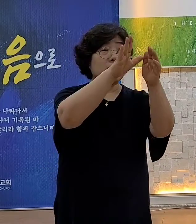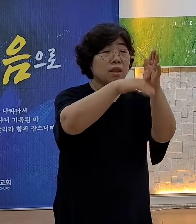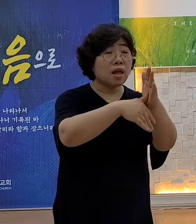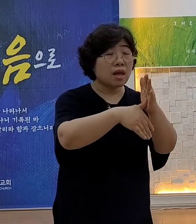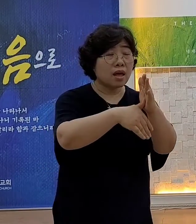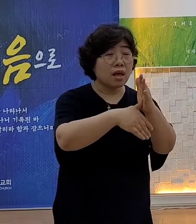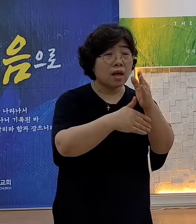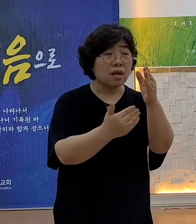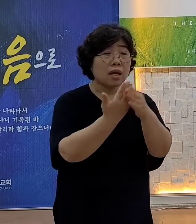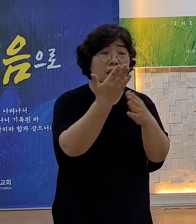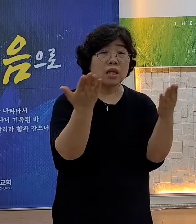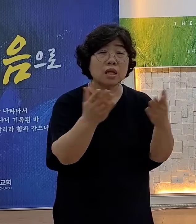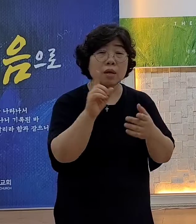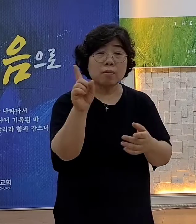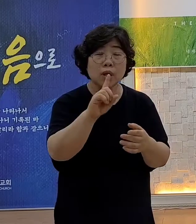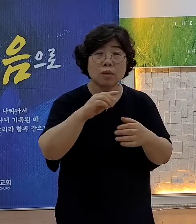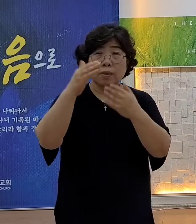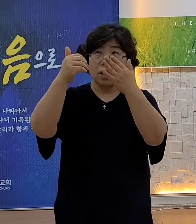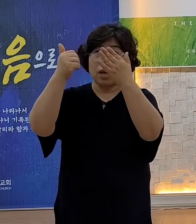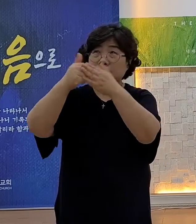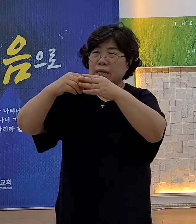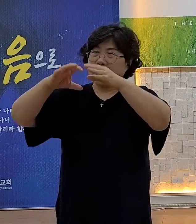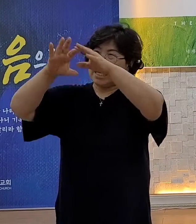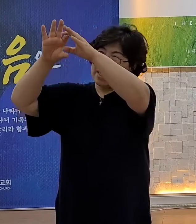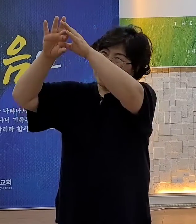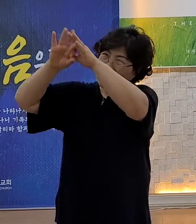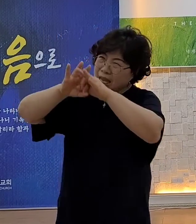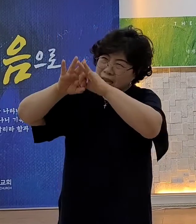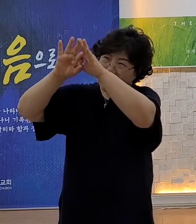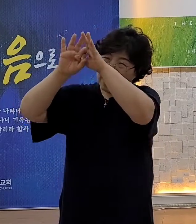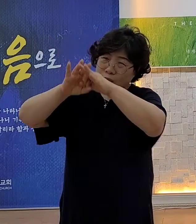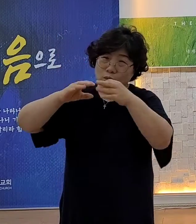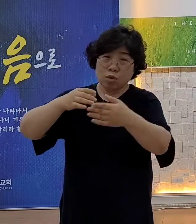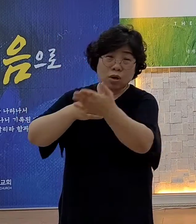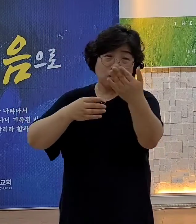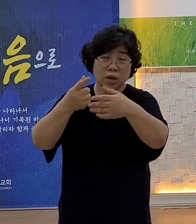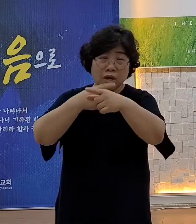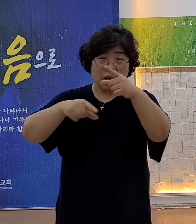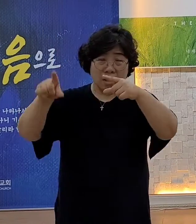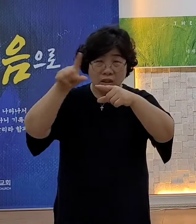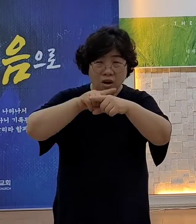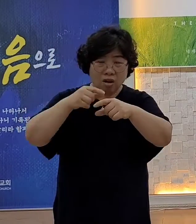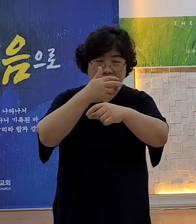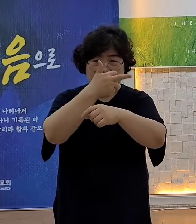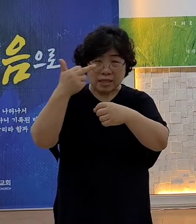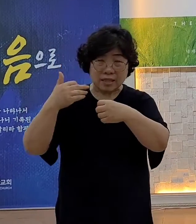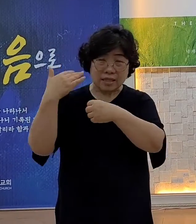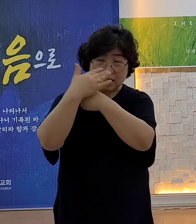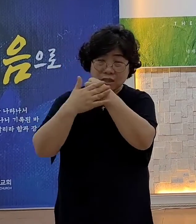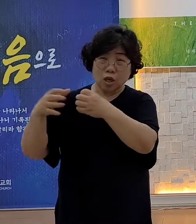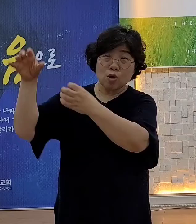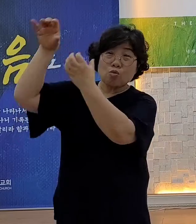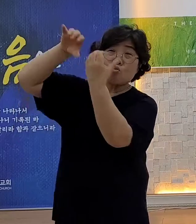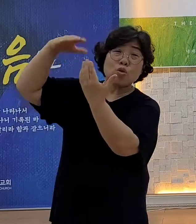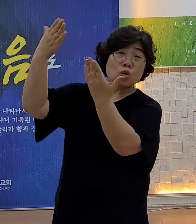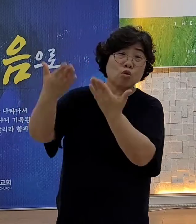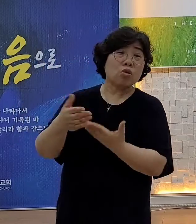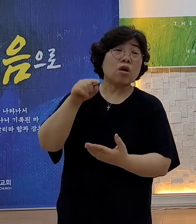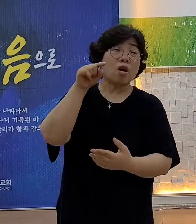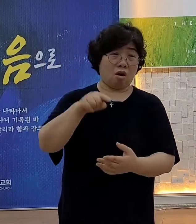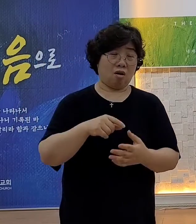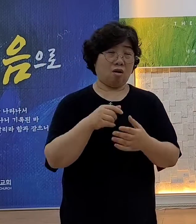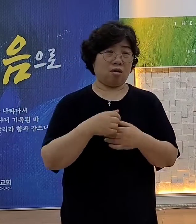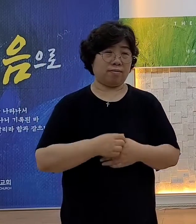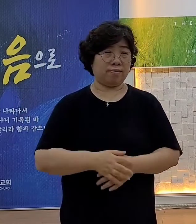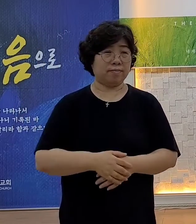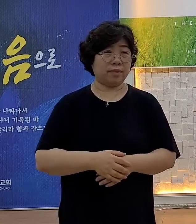벌어질까요? 하나님께서 계속해서 우리에게 더 큰 은혜와 축복을 부어주신다라는 사실.